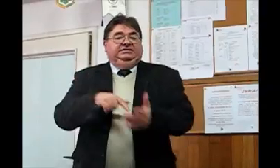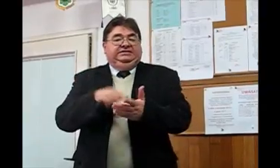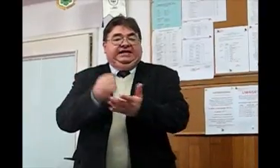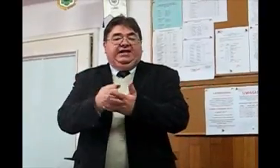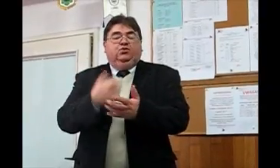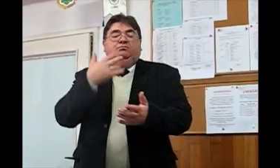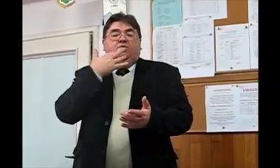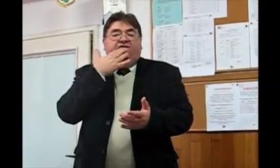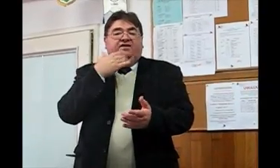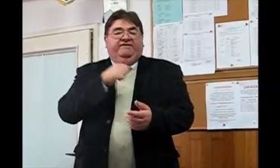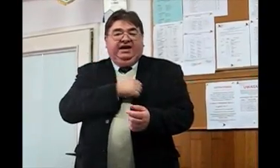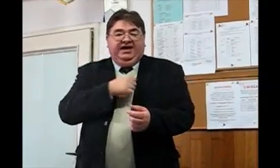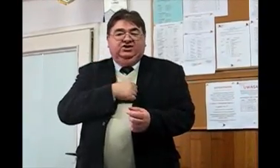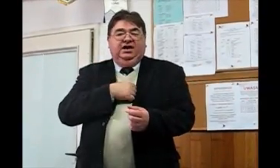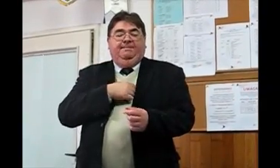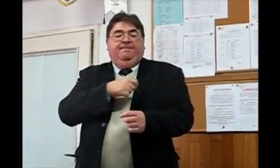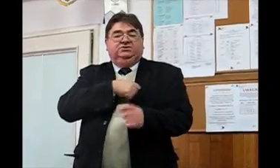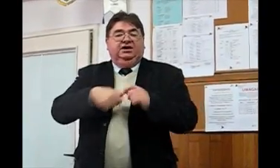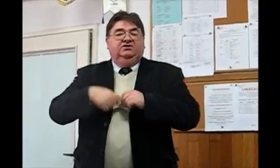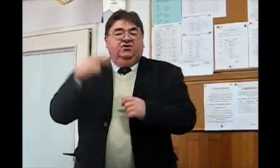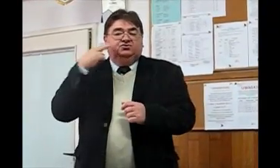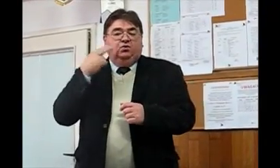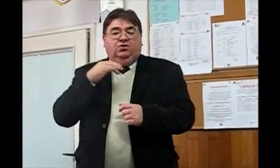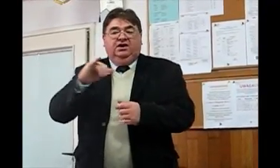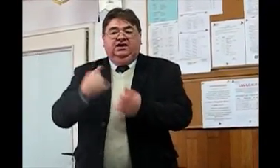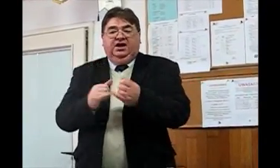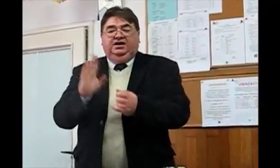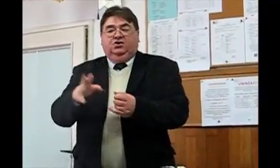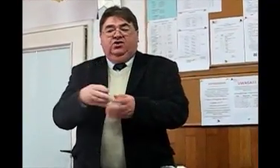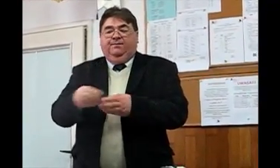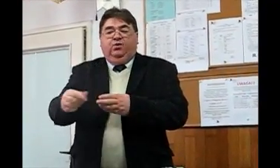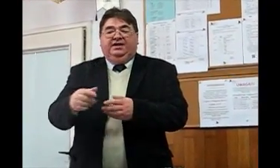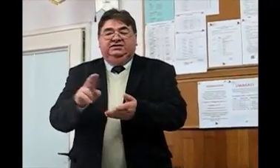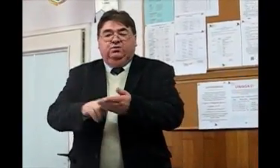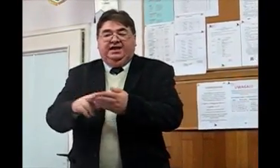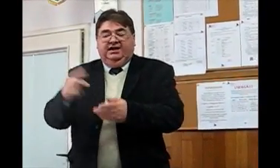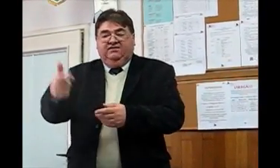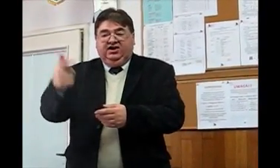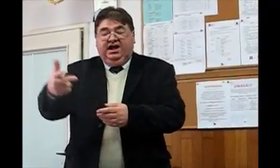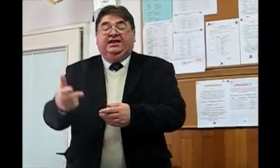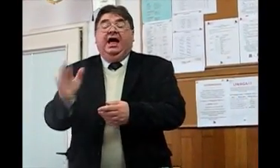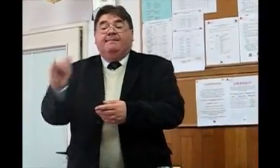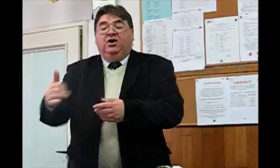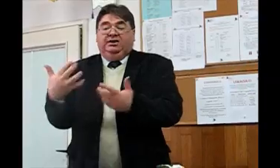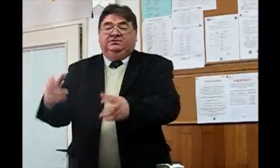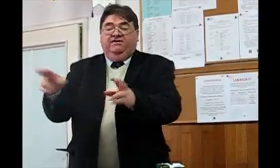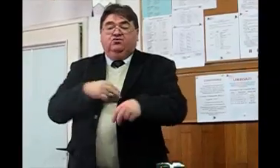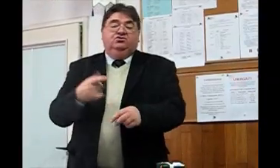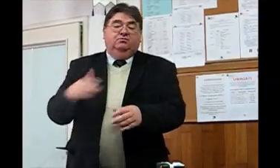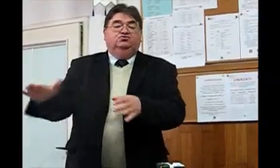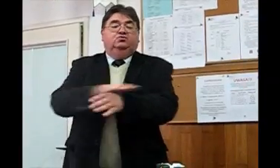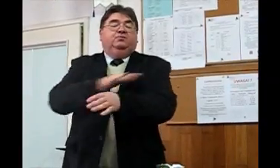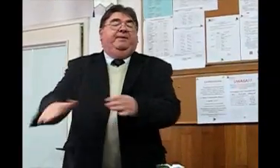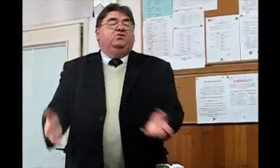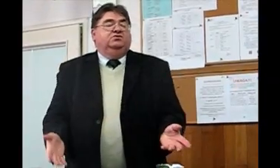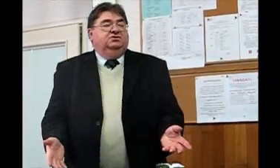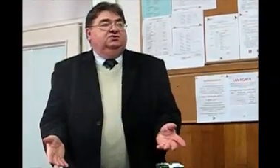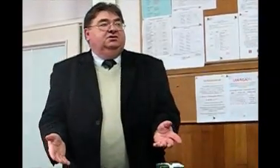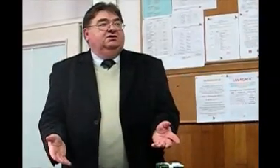Tak mówi wyraźnie, bo tego do słów, że jeżeli to nie płacę, płacę 2 razy, potem te uszy to muszą spełnić.